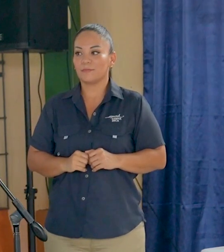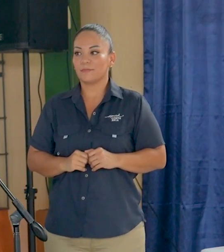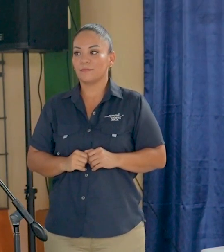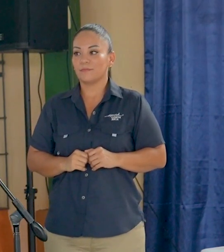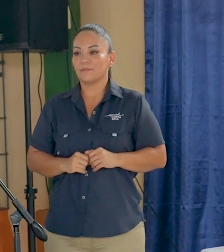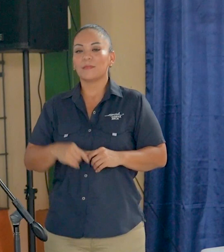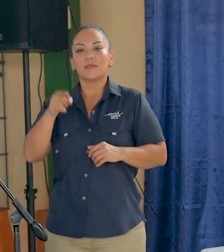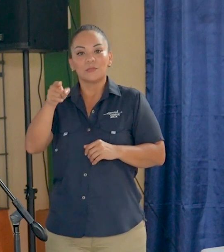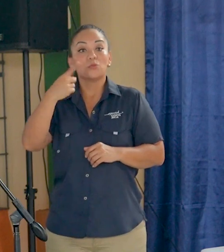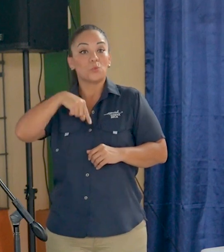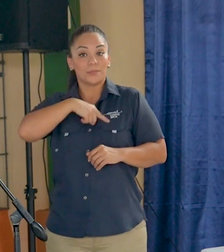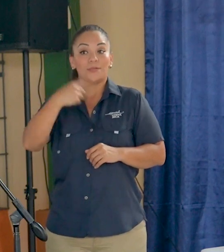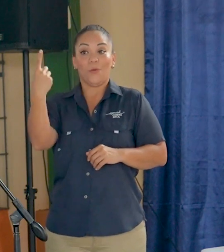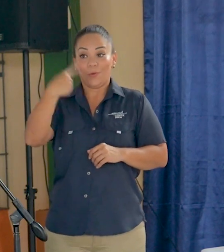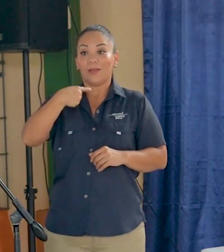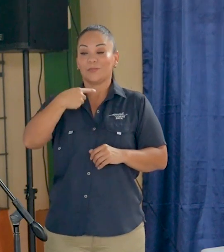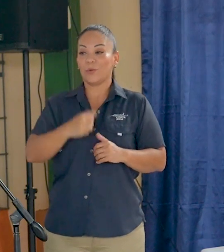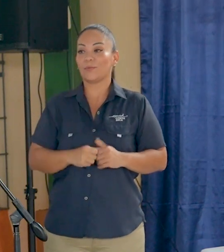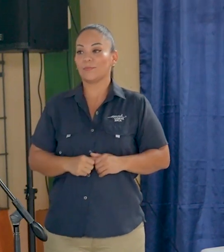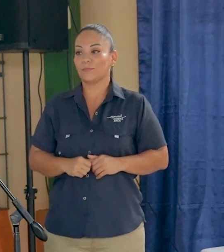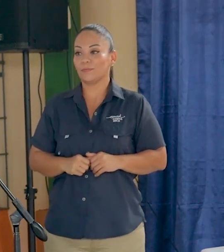esa es nuestra obligación.